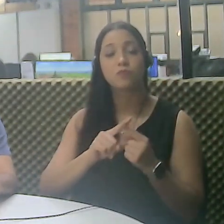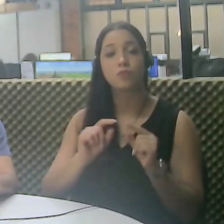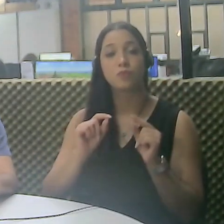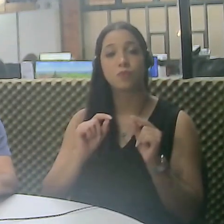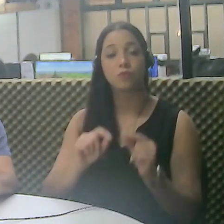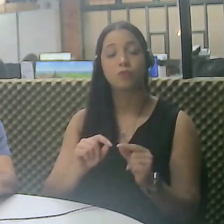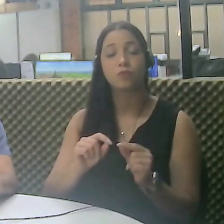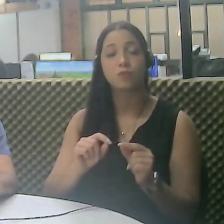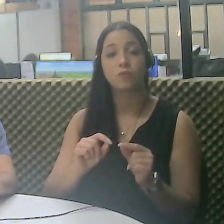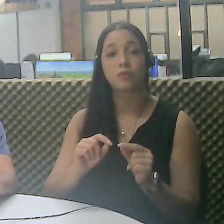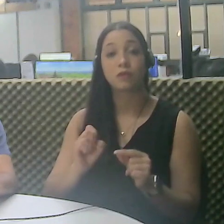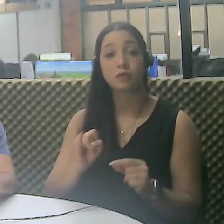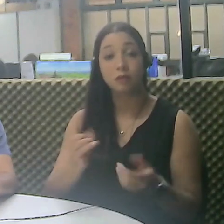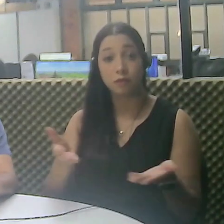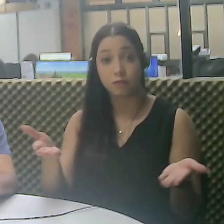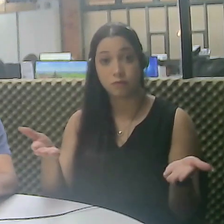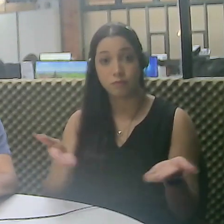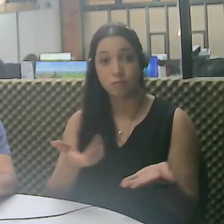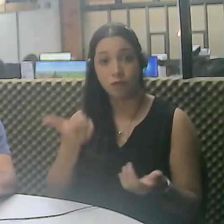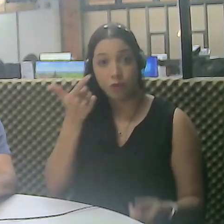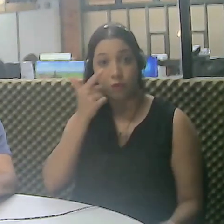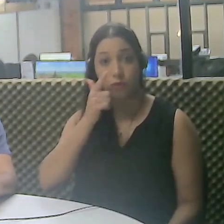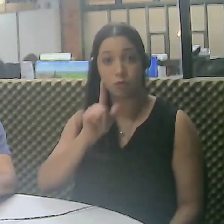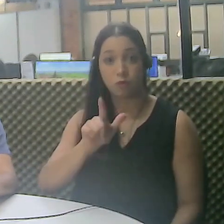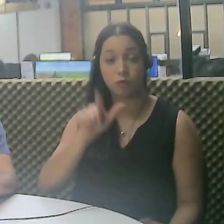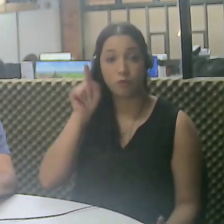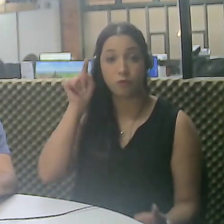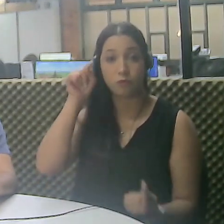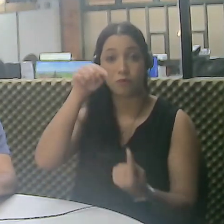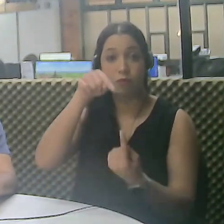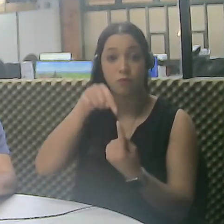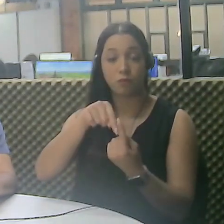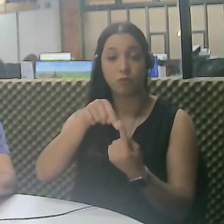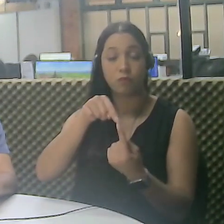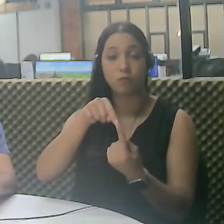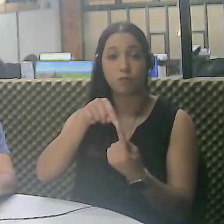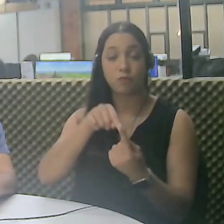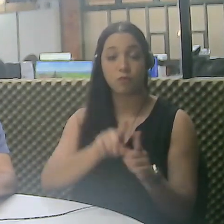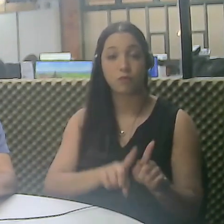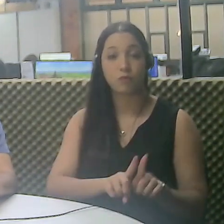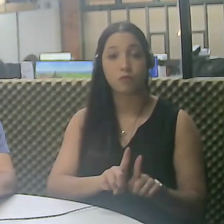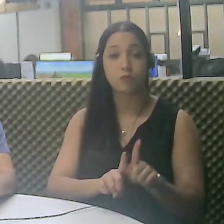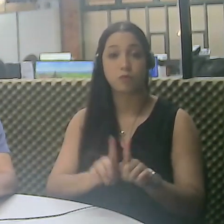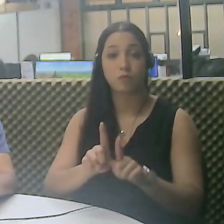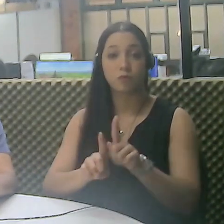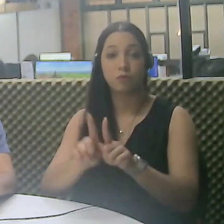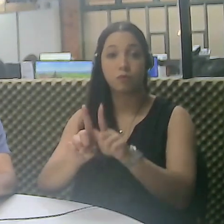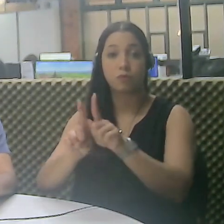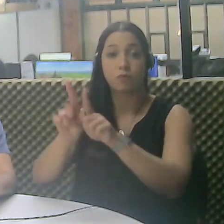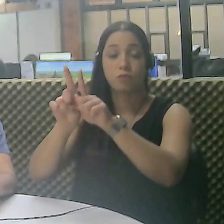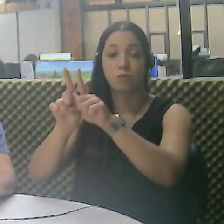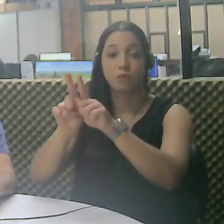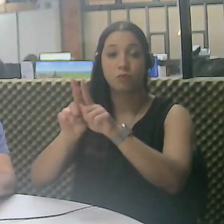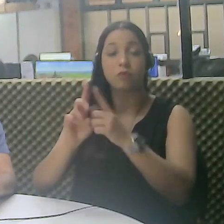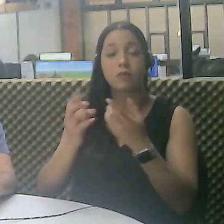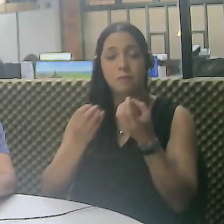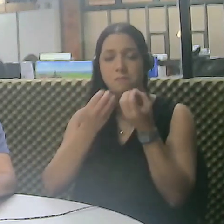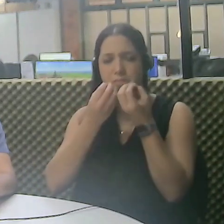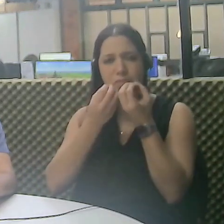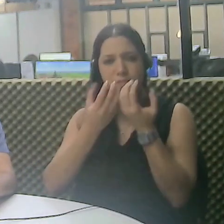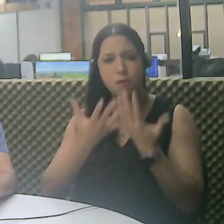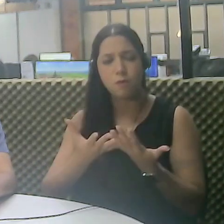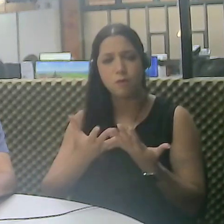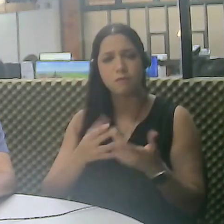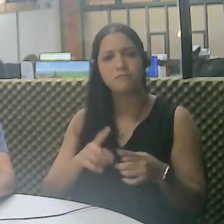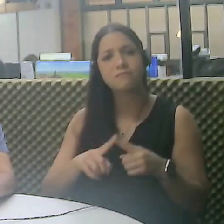pressuposto de que, se hoje nós conseguimos alcançar esses índices que alcançamos, muito bons,